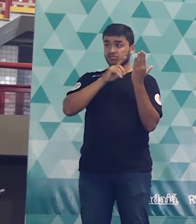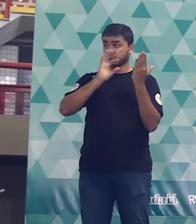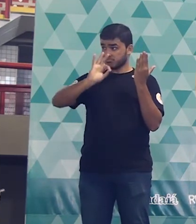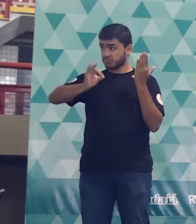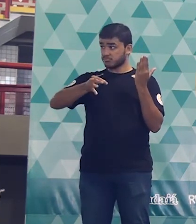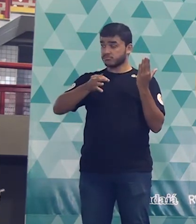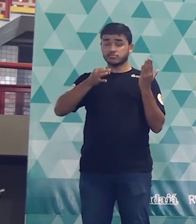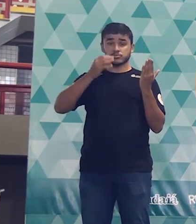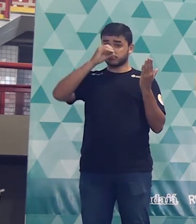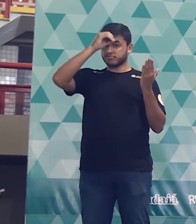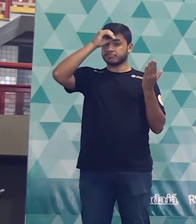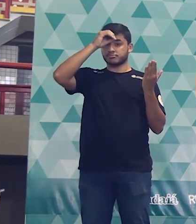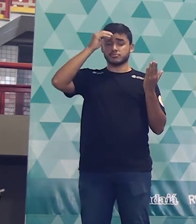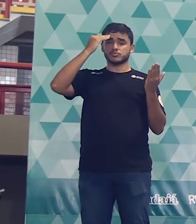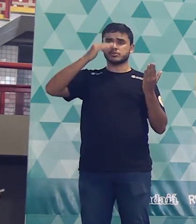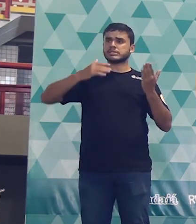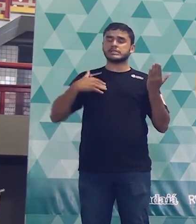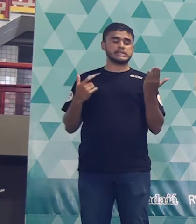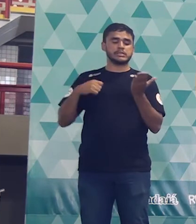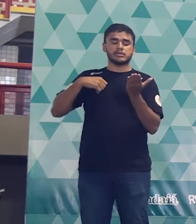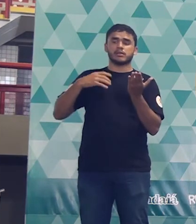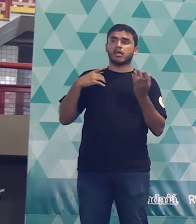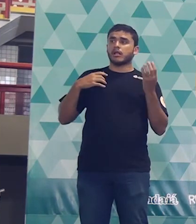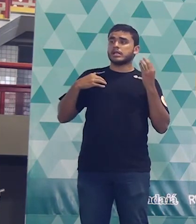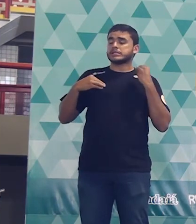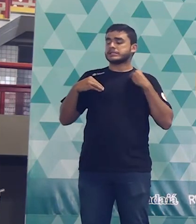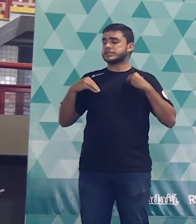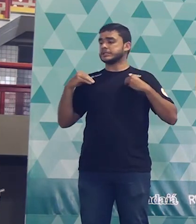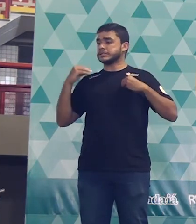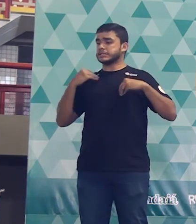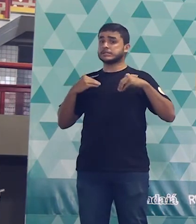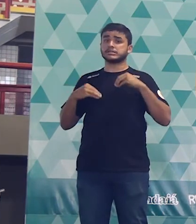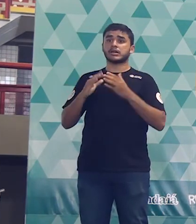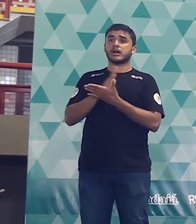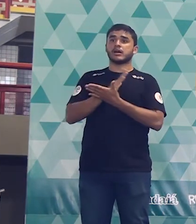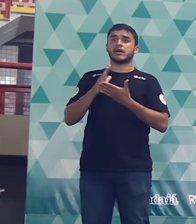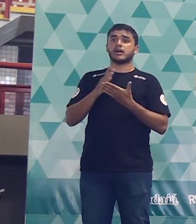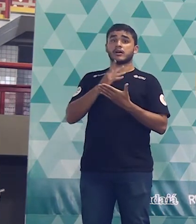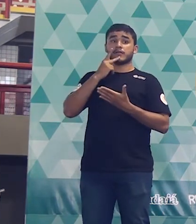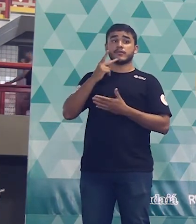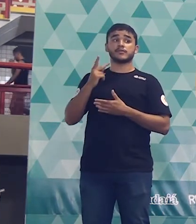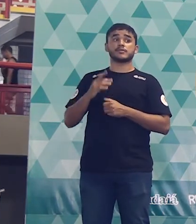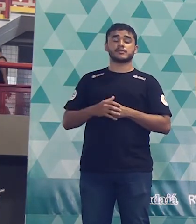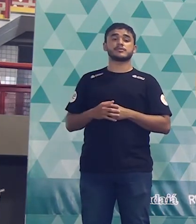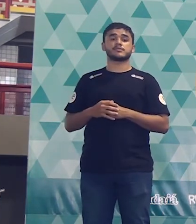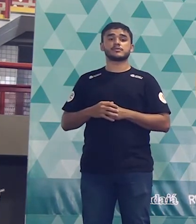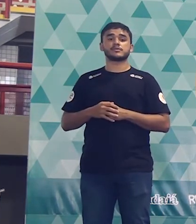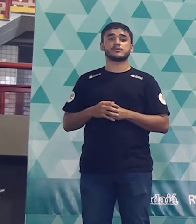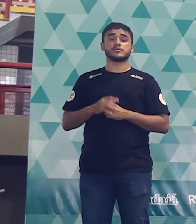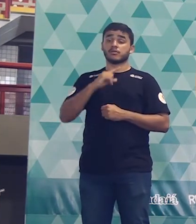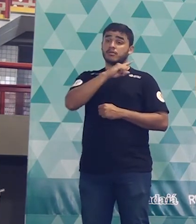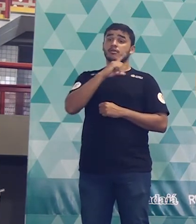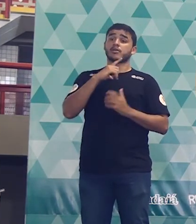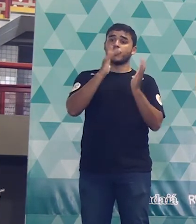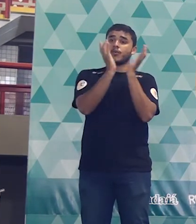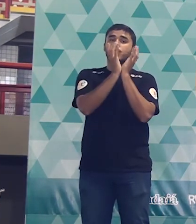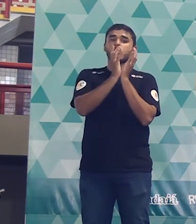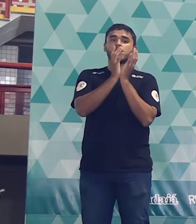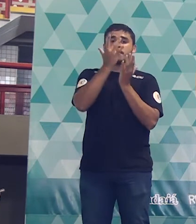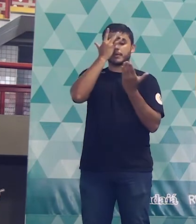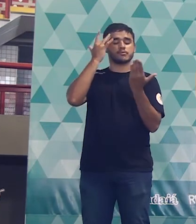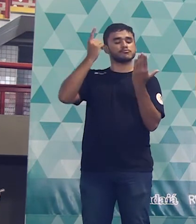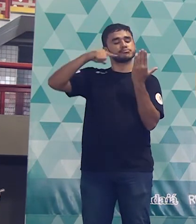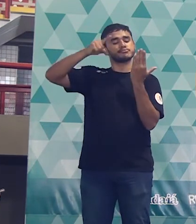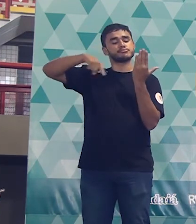É? Alguns ficam meio depressivos, né, quando pegam a correção, né? Tem um grupo ali corrigindo, viu? Espero que a esta altura a gente